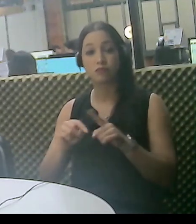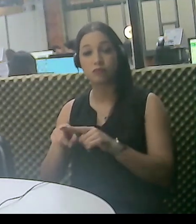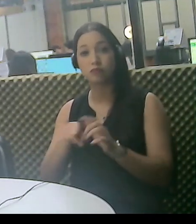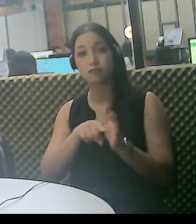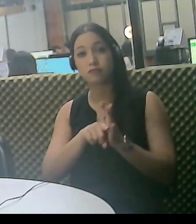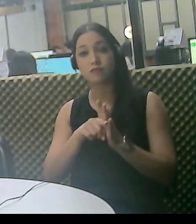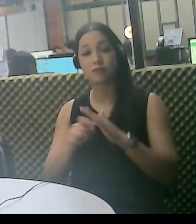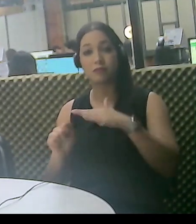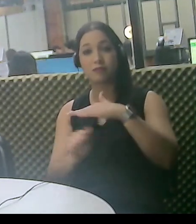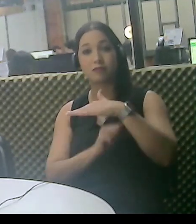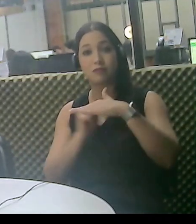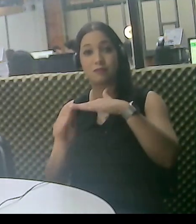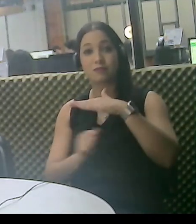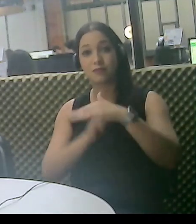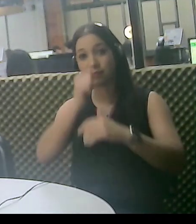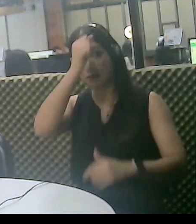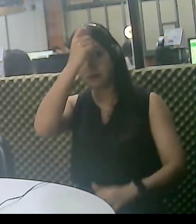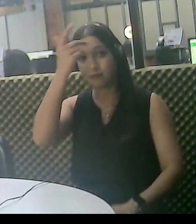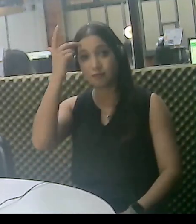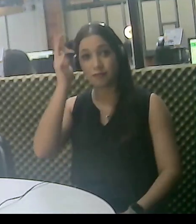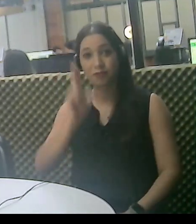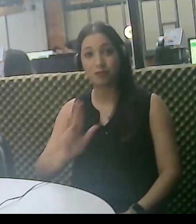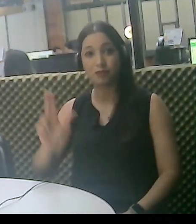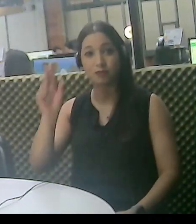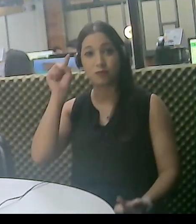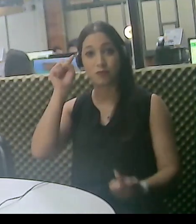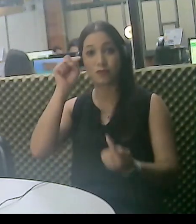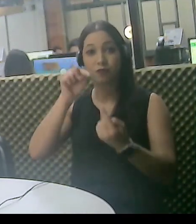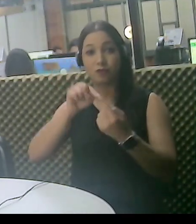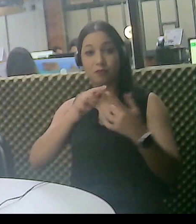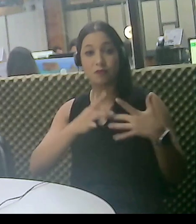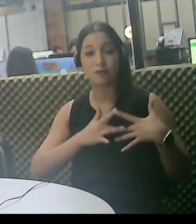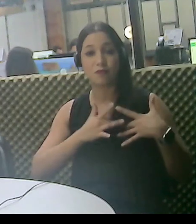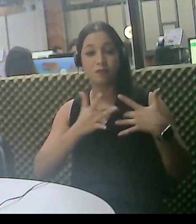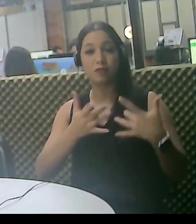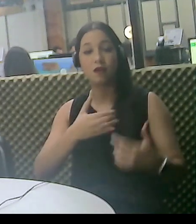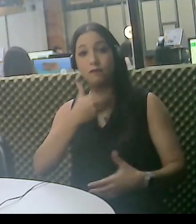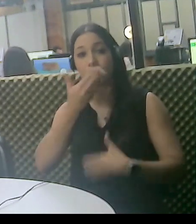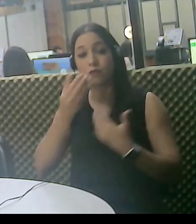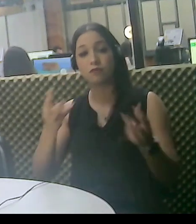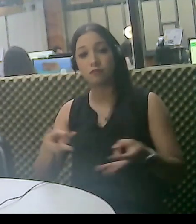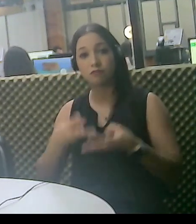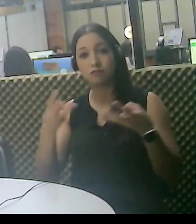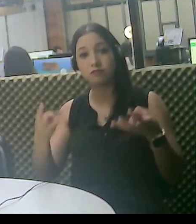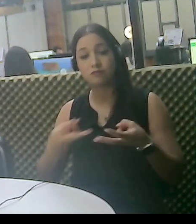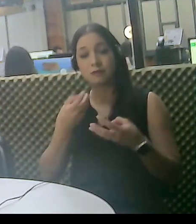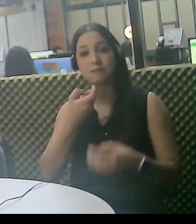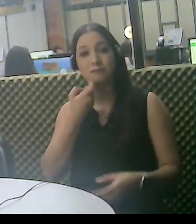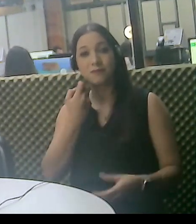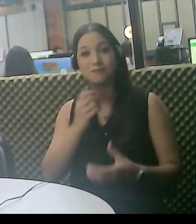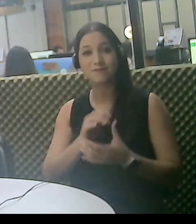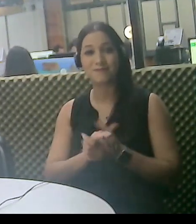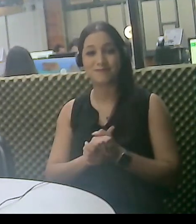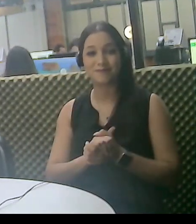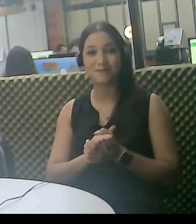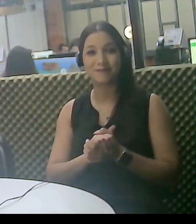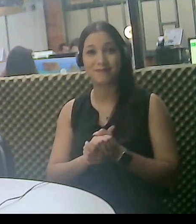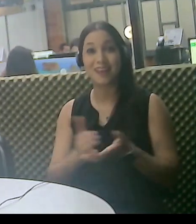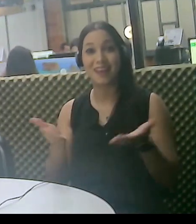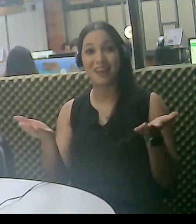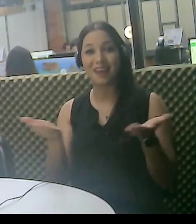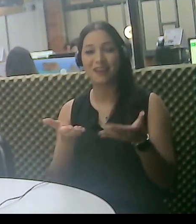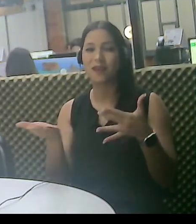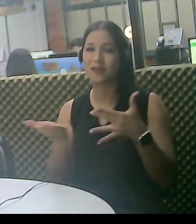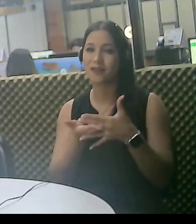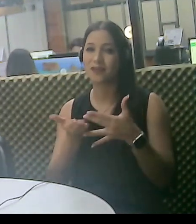da autarquia da Prefeitura de Uberlândia são destinados para a doação, como frutas, verduras e peixes. Vamos agora